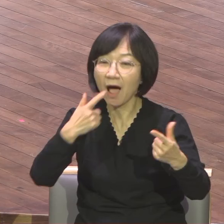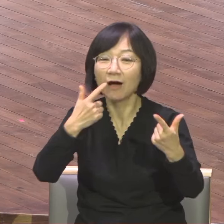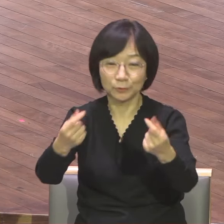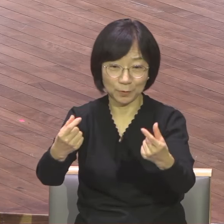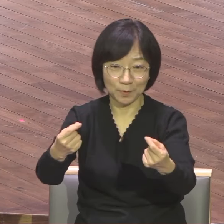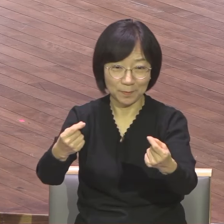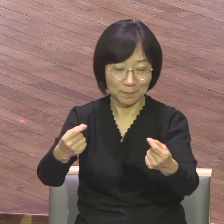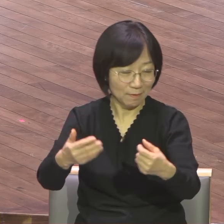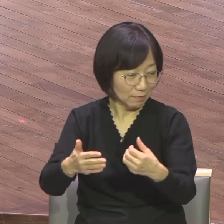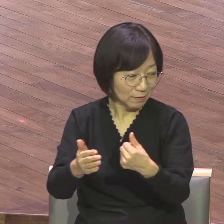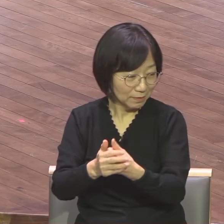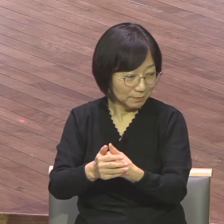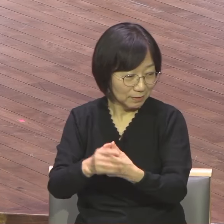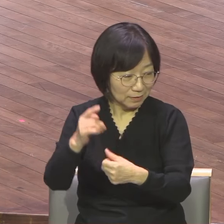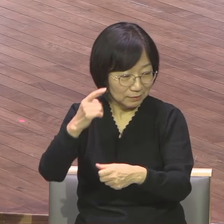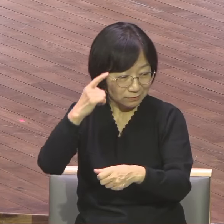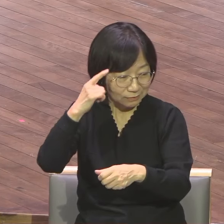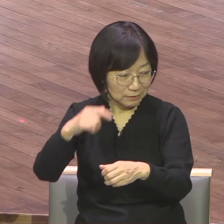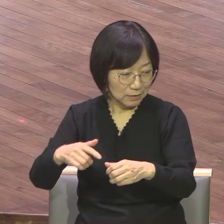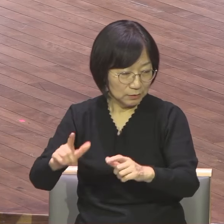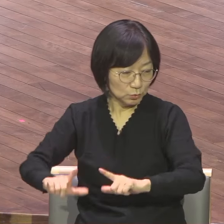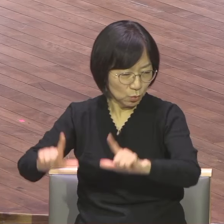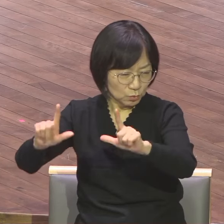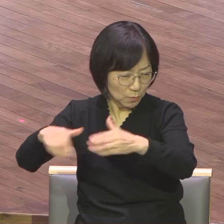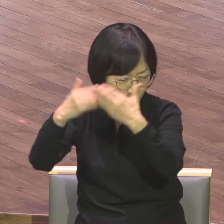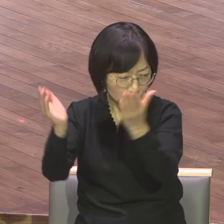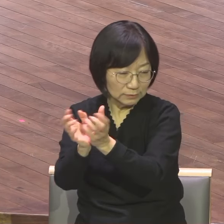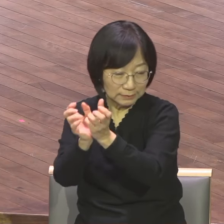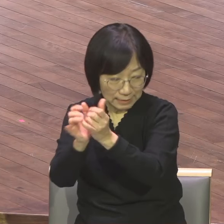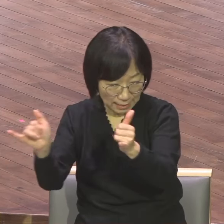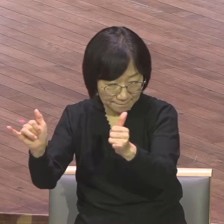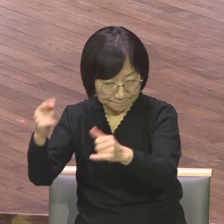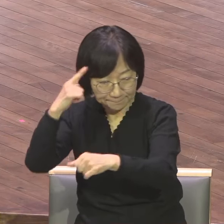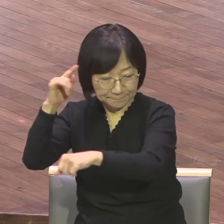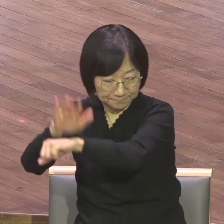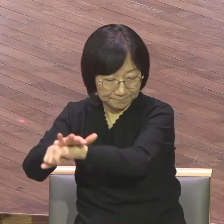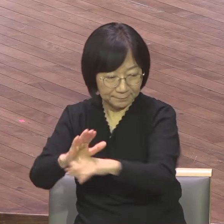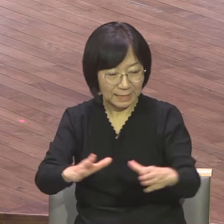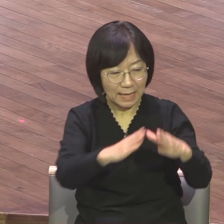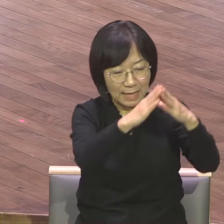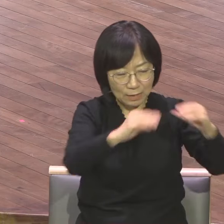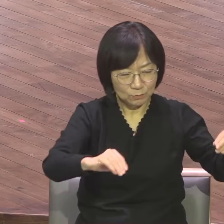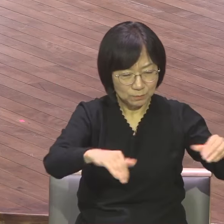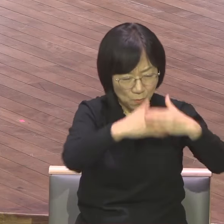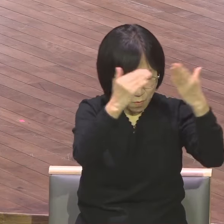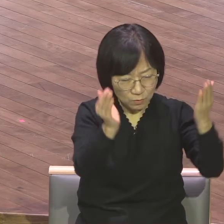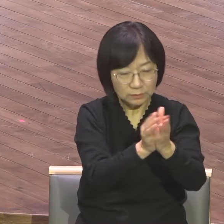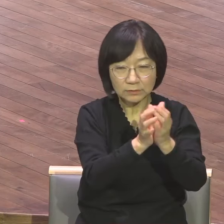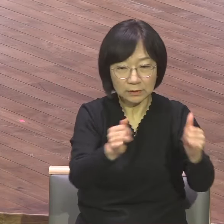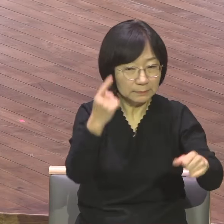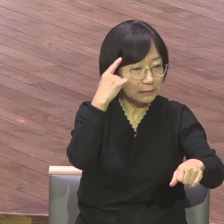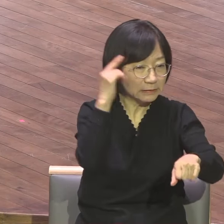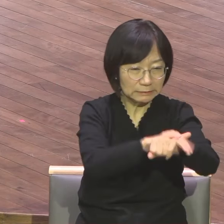솔로몬의 지혜가 동쪽 모든 사람의 지혜와 애굽의 모든 지혜보다 뛰어난지라.